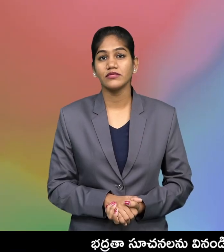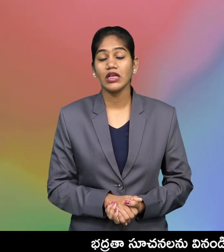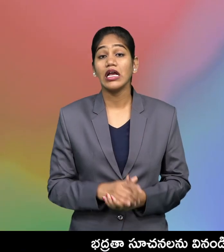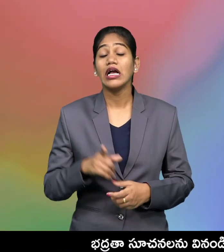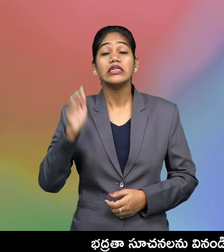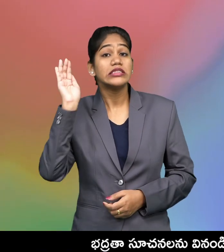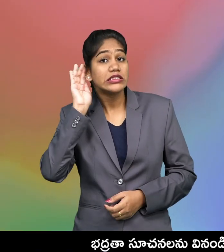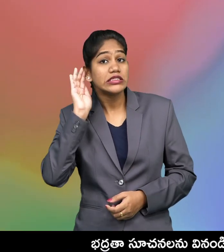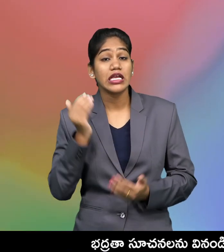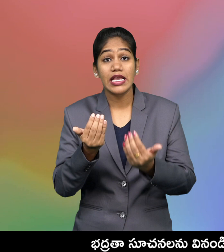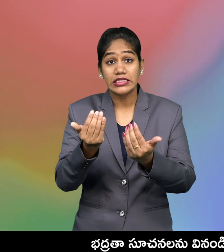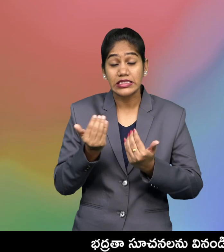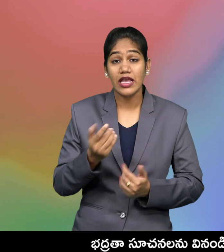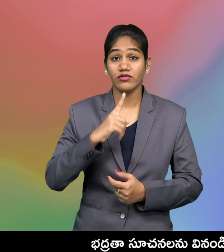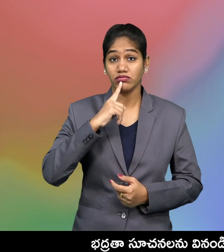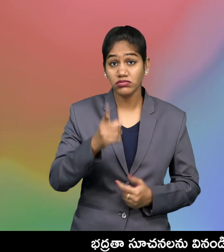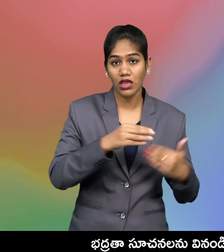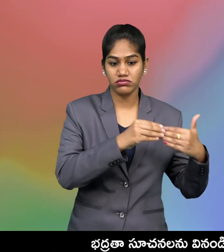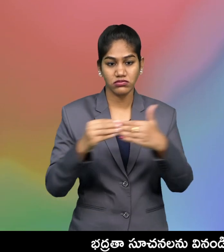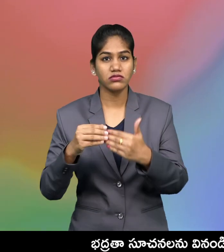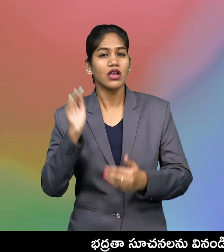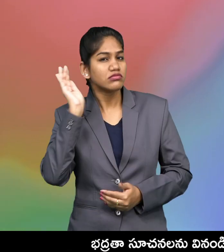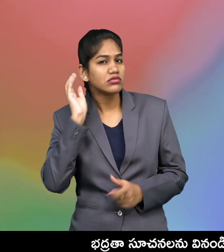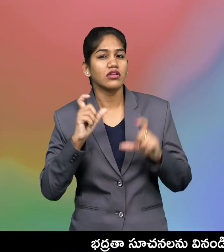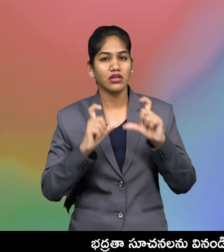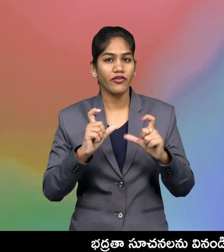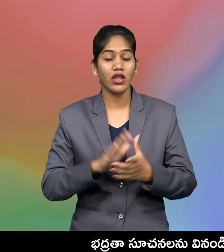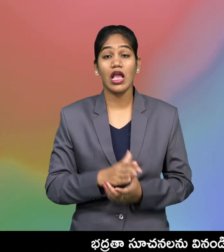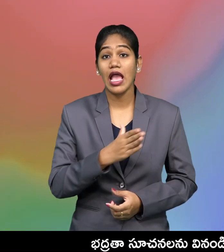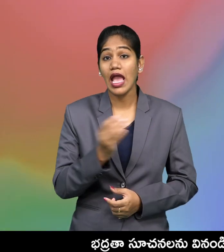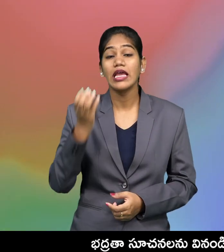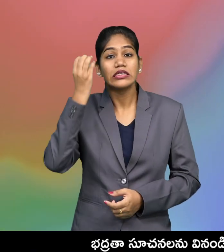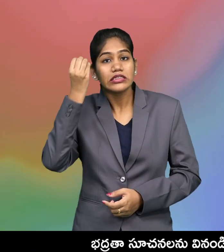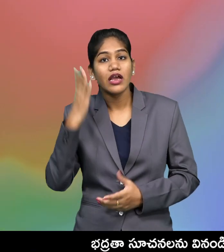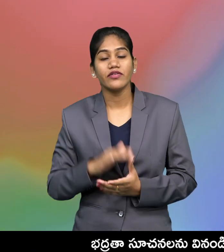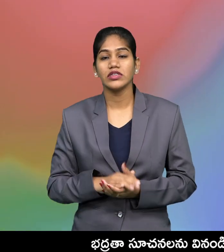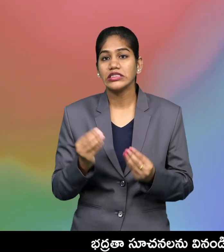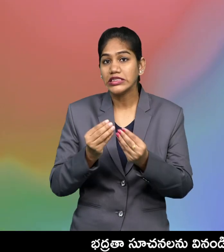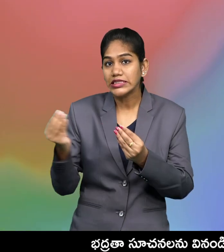భద్రతా సూచనలను వినండి మరియు సమీప అత్యవసర నిష్క్రమణ గురించి తెలుసుకోండి.